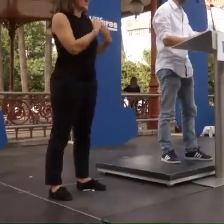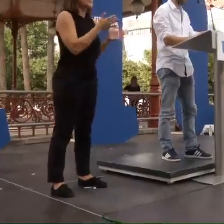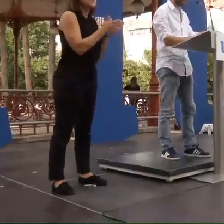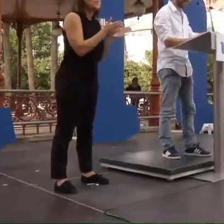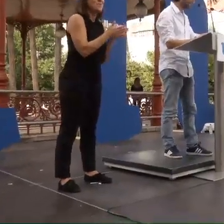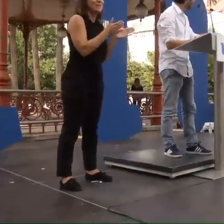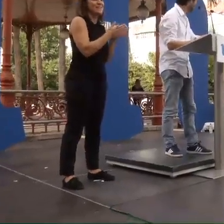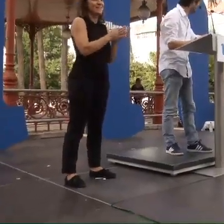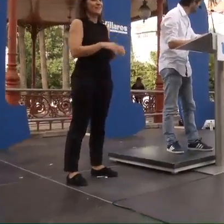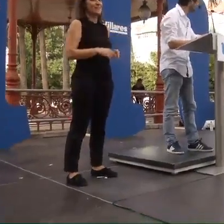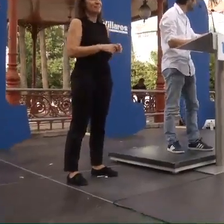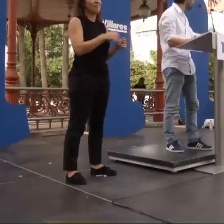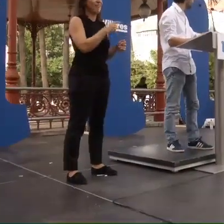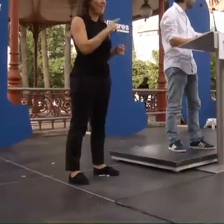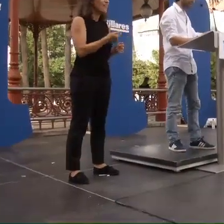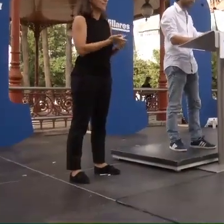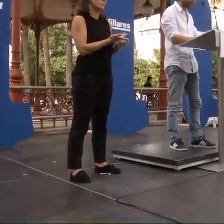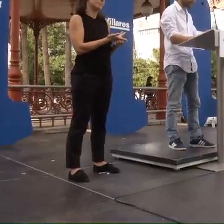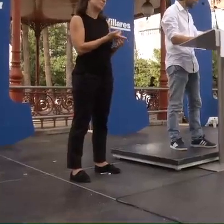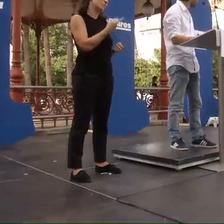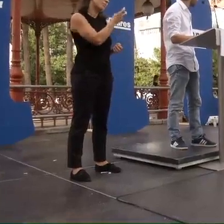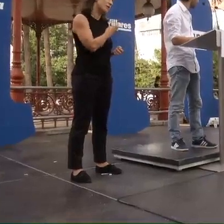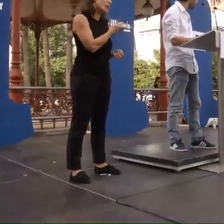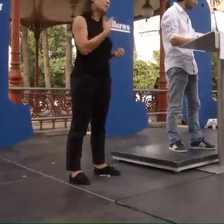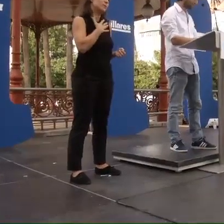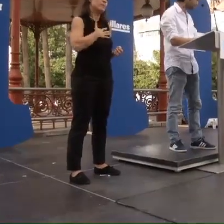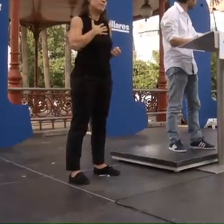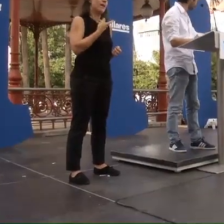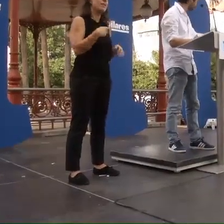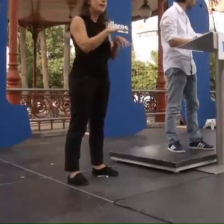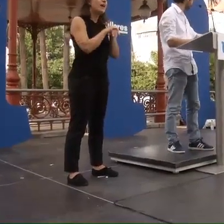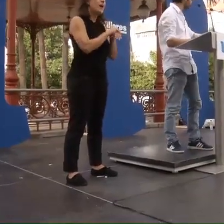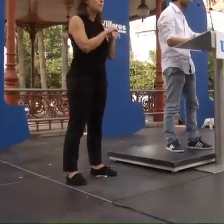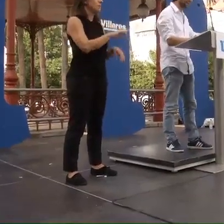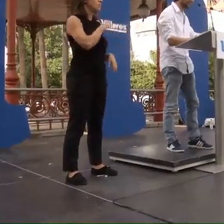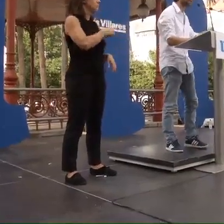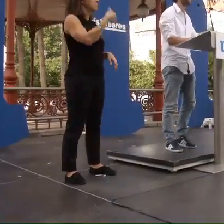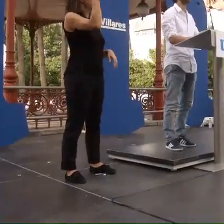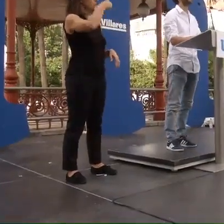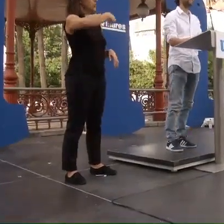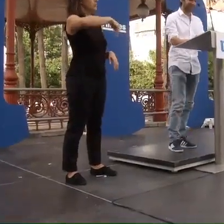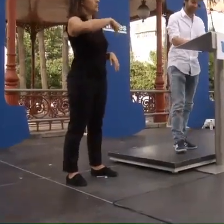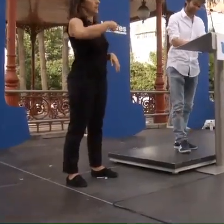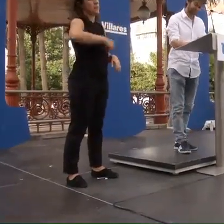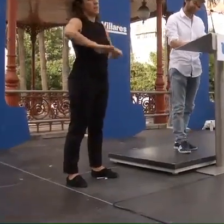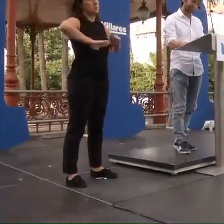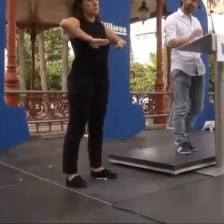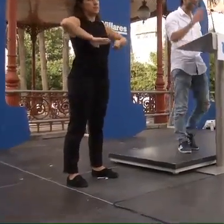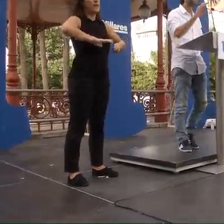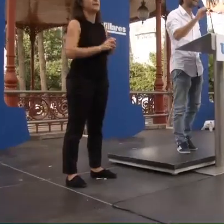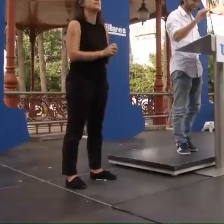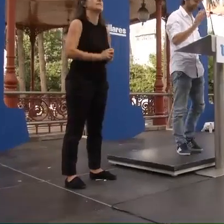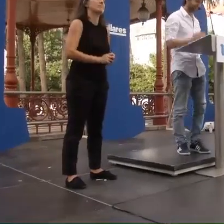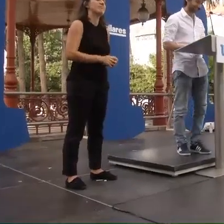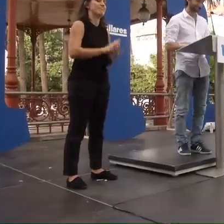Xulio. Ada, un placer que esteas hoxe aquí. Querido amigo, señor presidente, Luís Villares.